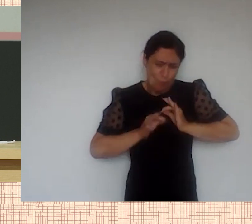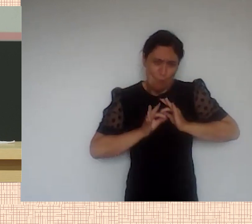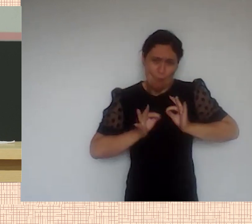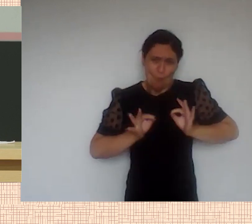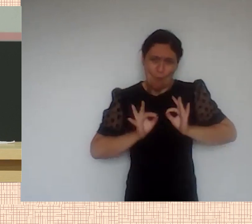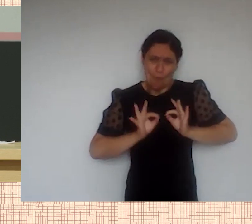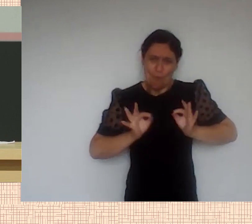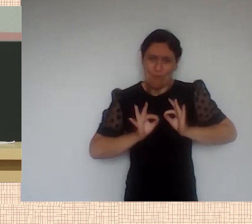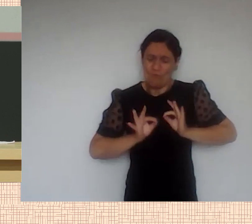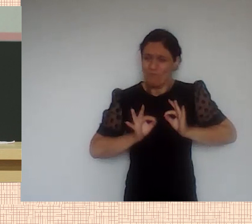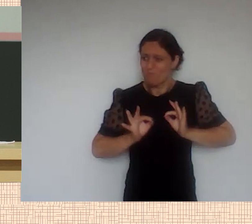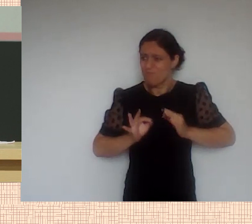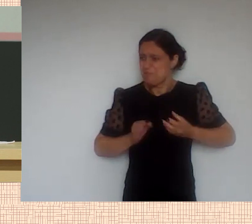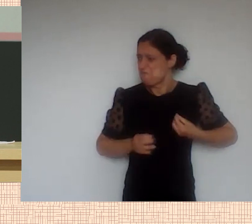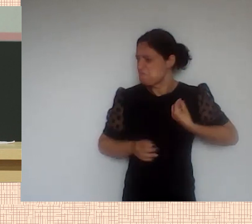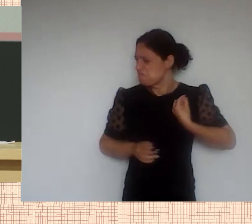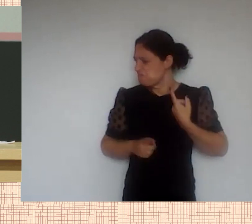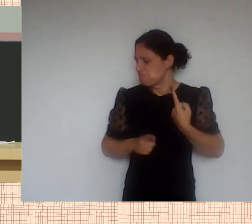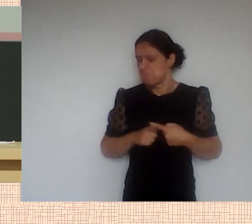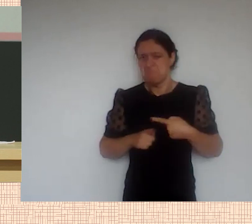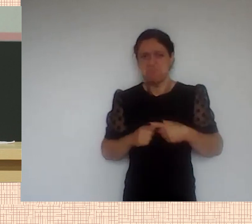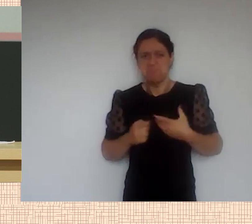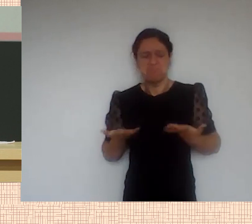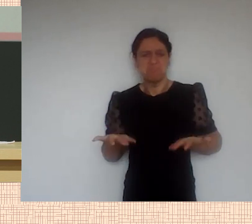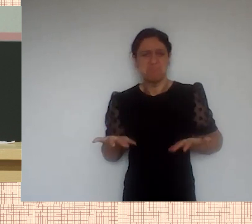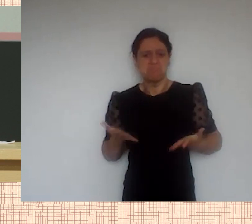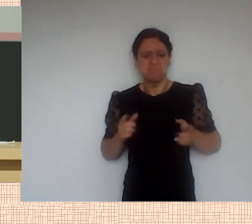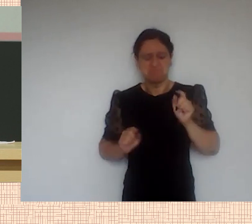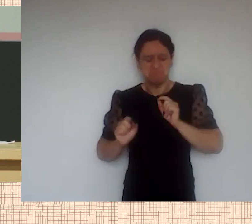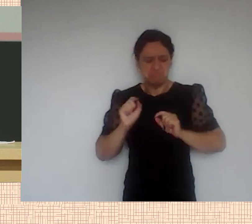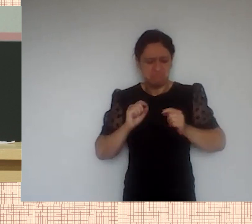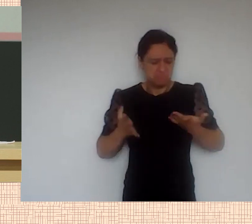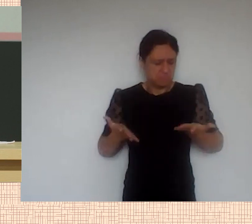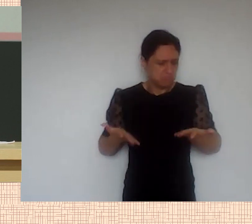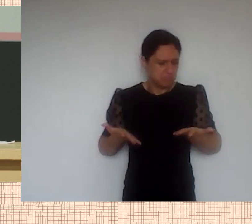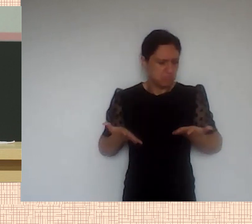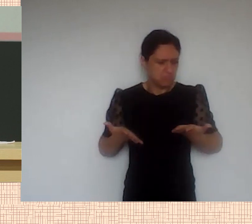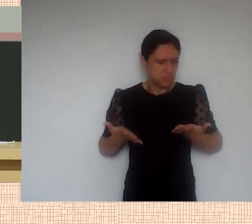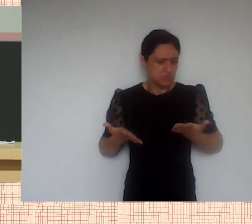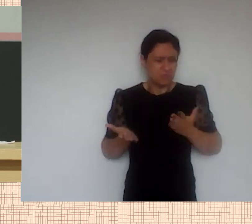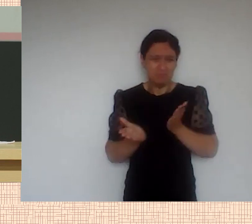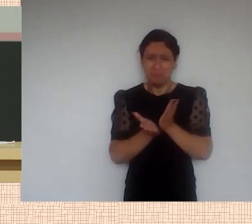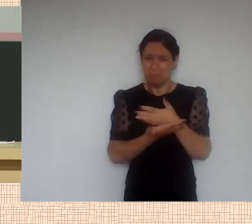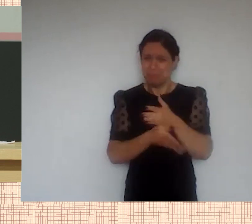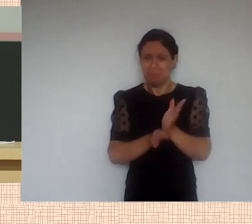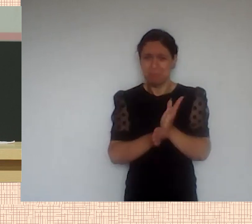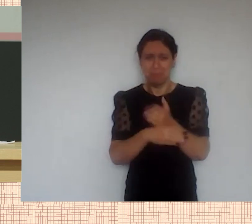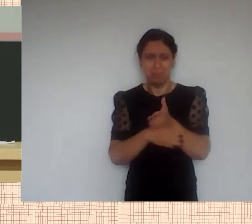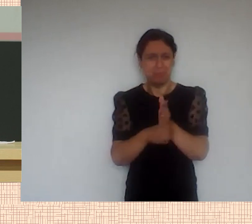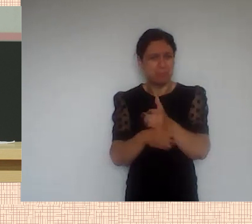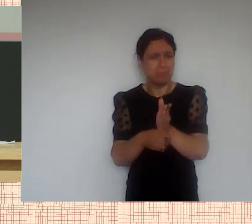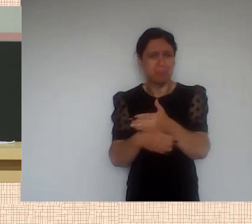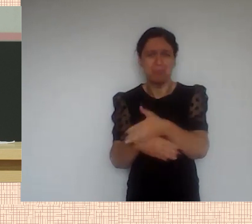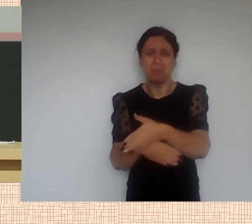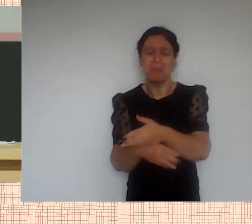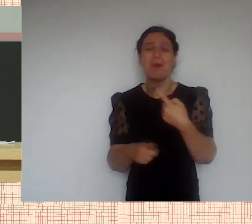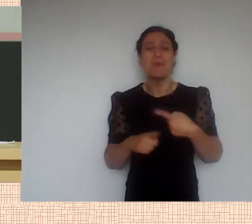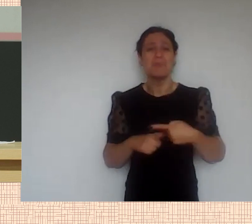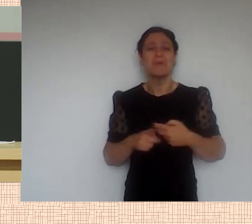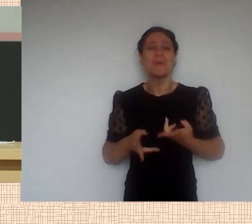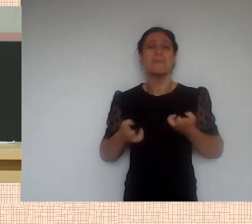mais sentido de viver, porque perceberam que a vida humana é só enfado,